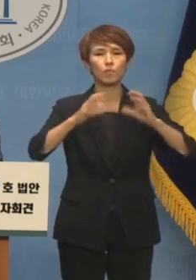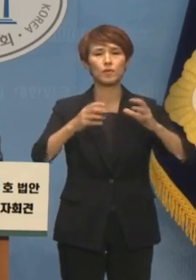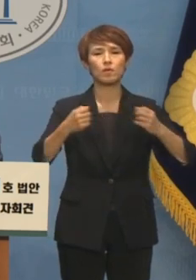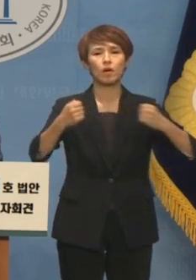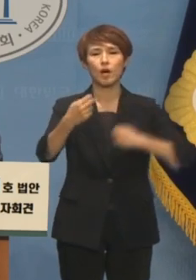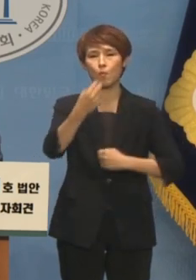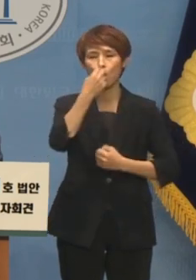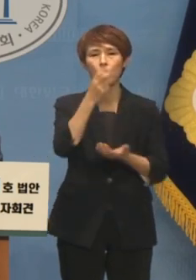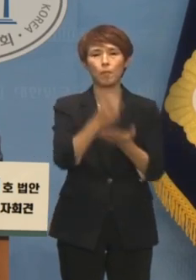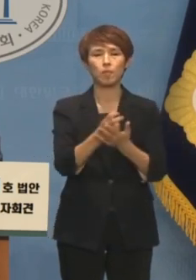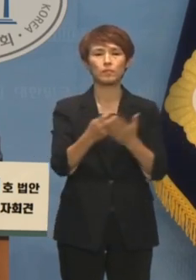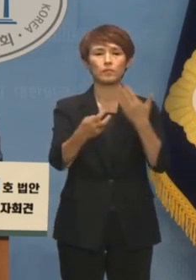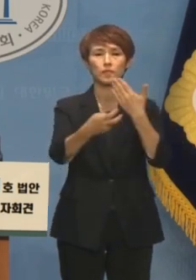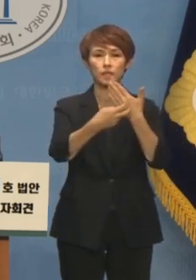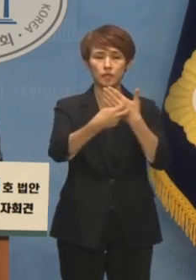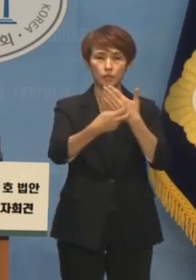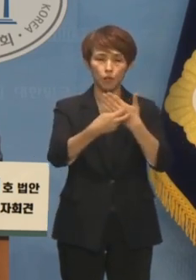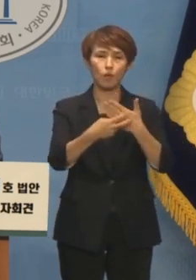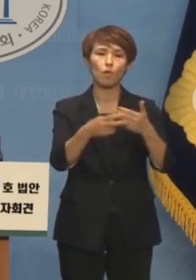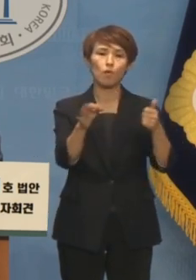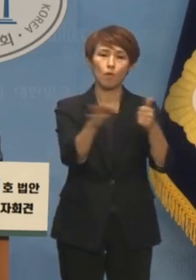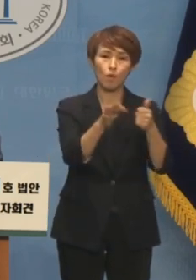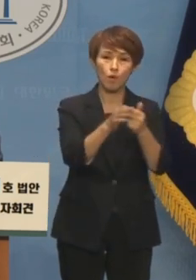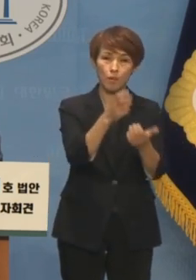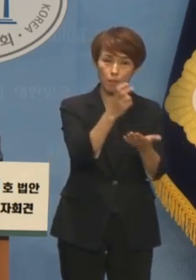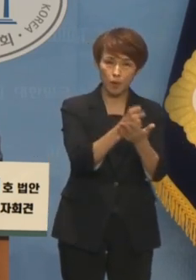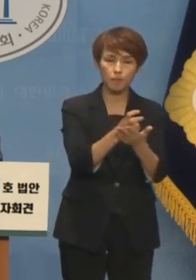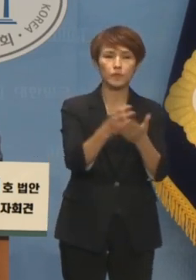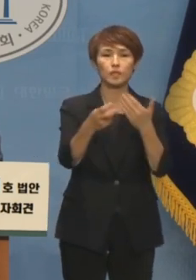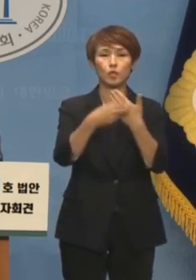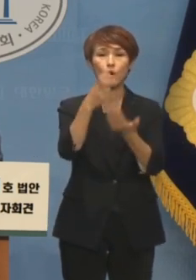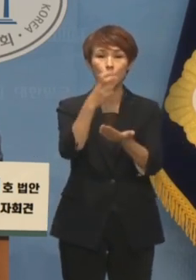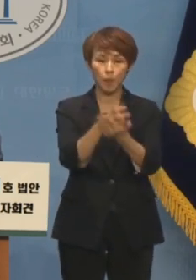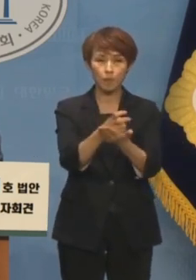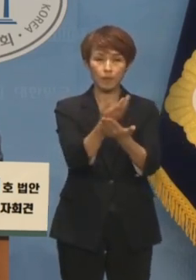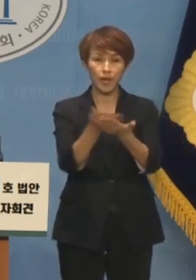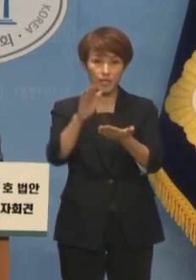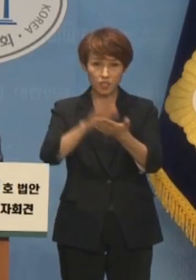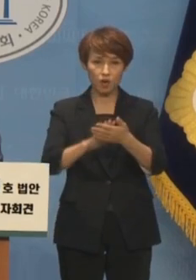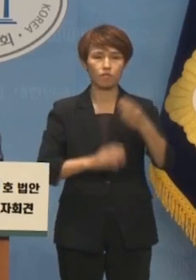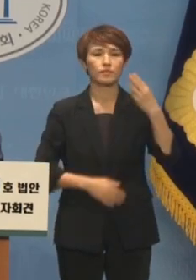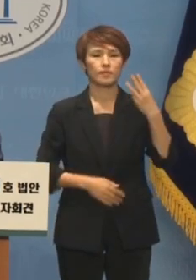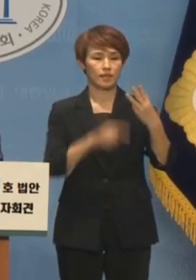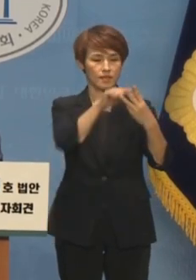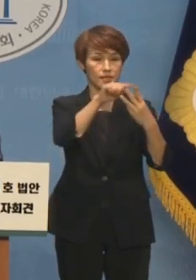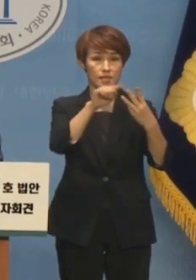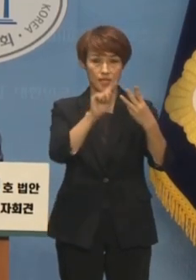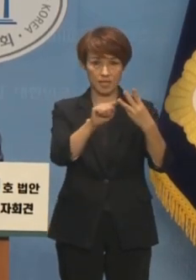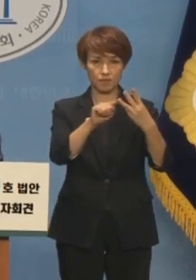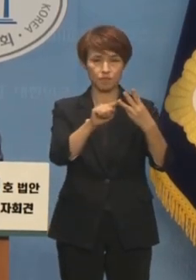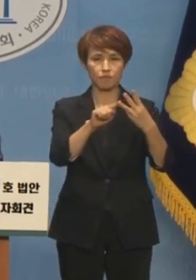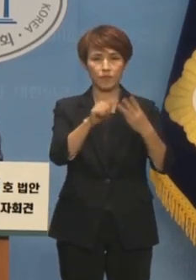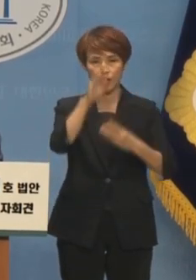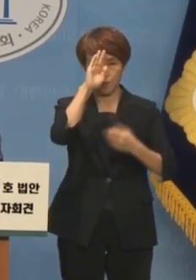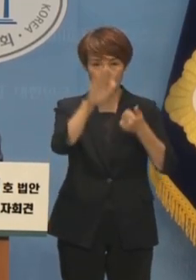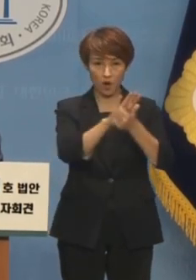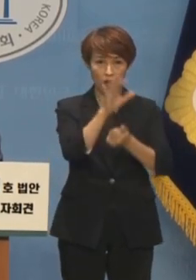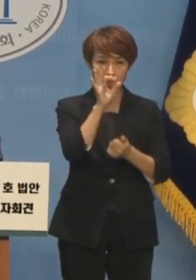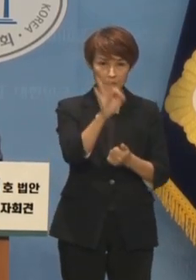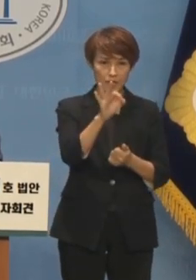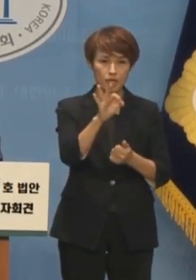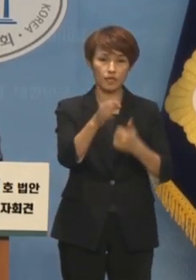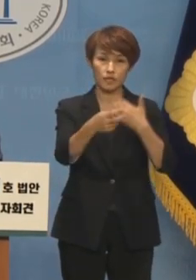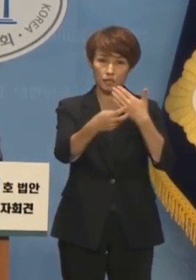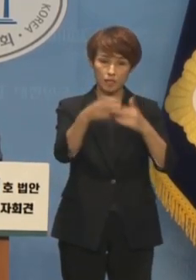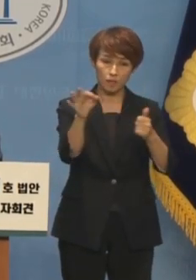국민건강보험법, 의료급여법, 의료법 개정안 등의 3개 법안을 간병비 급여화 3법으로 발의하고자